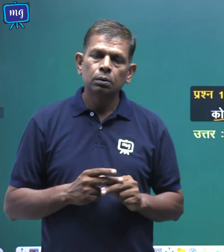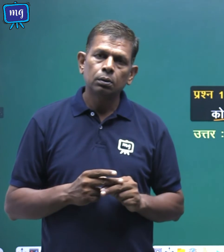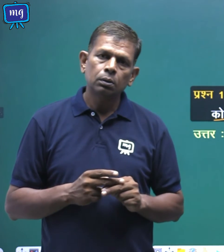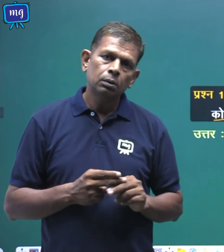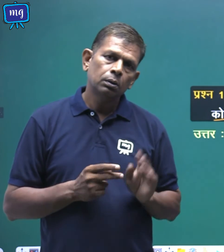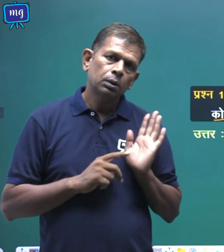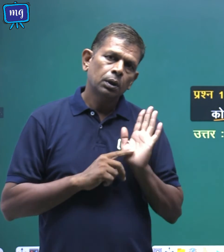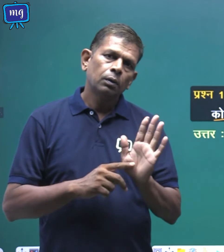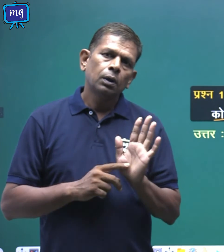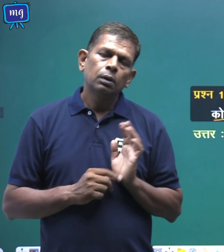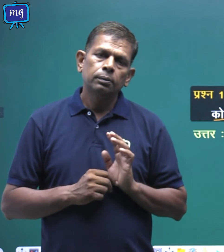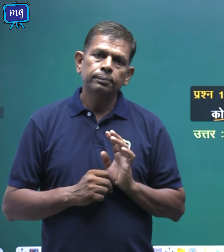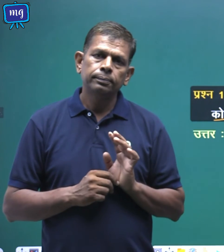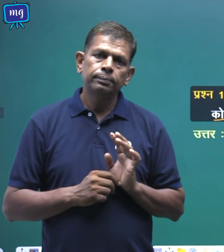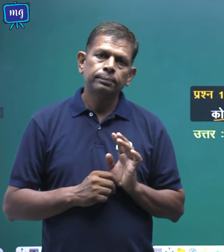दिखाने वाला